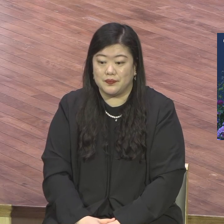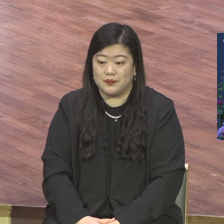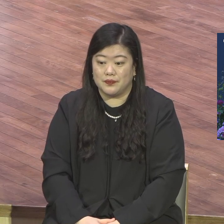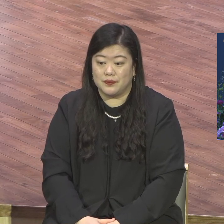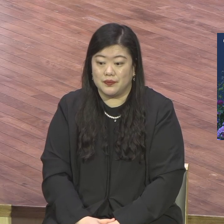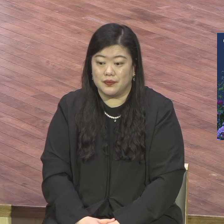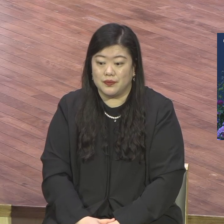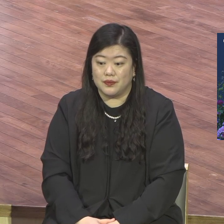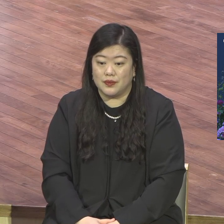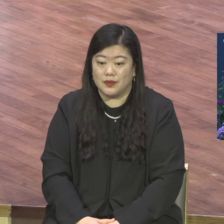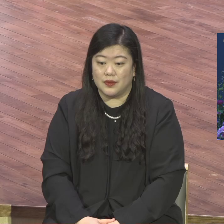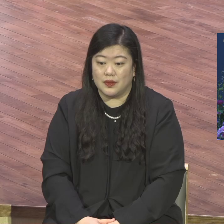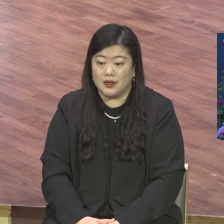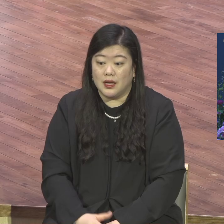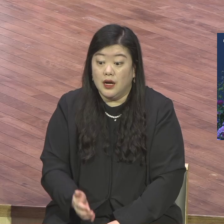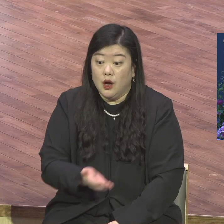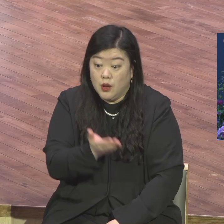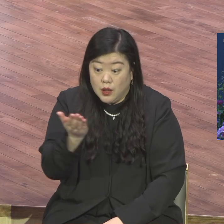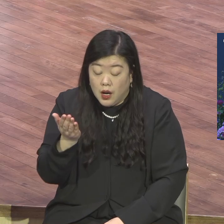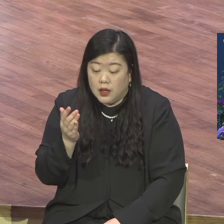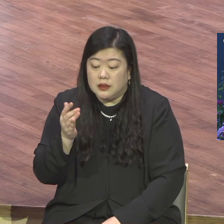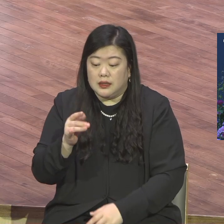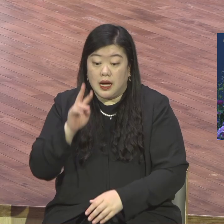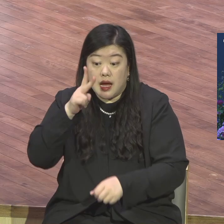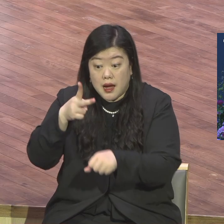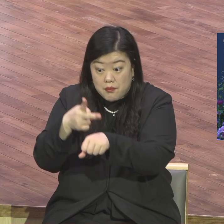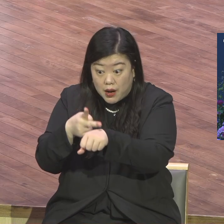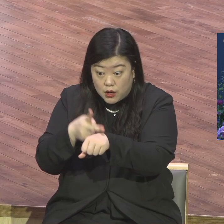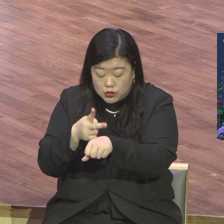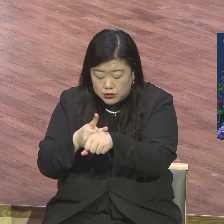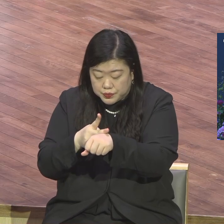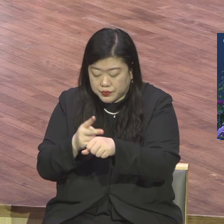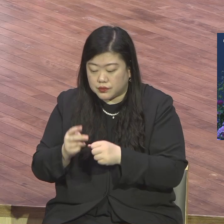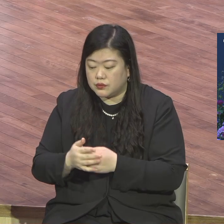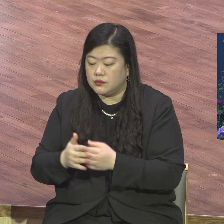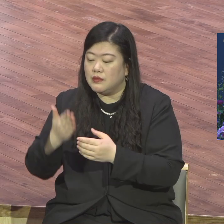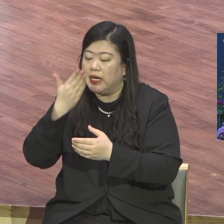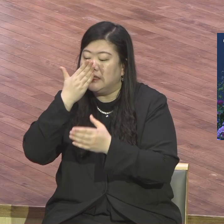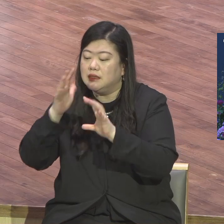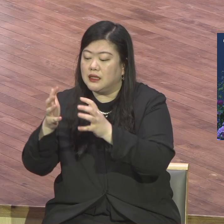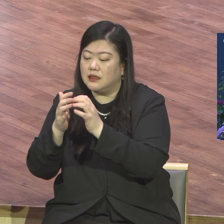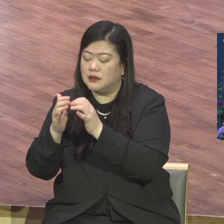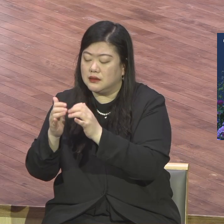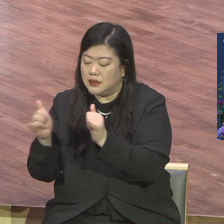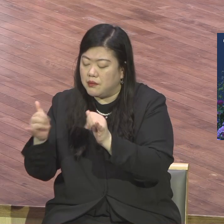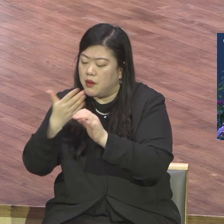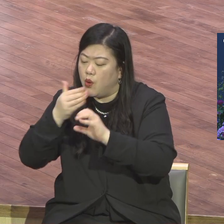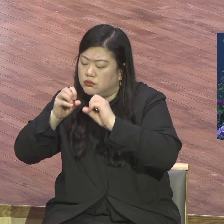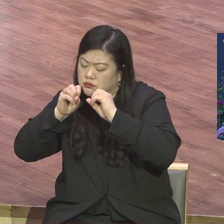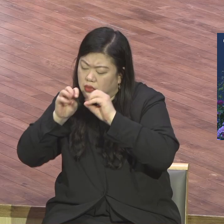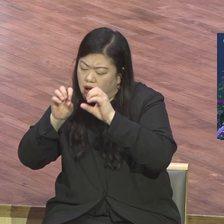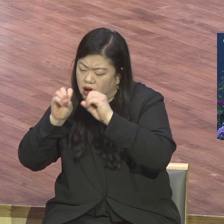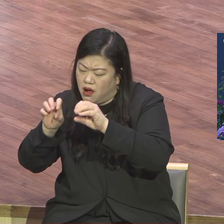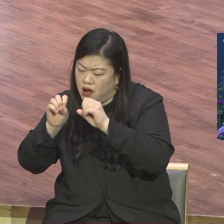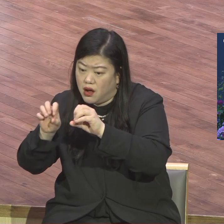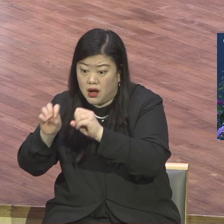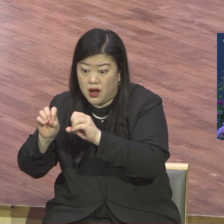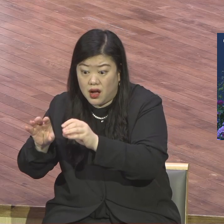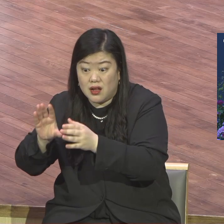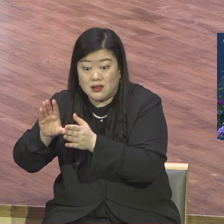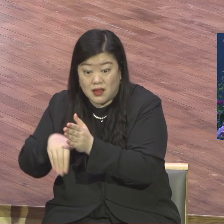결코 아니에요. 오히려 이 동족들이 예수를 전한다라는 이유